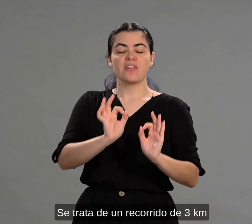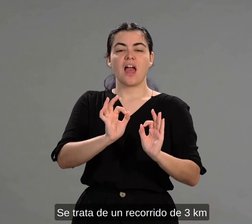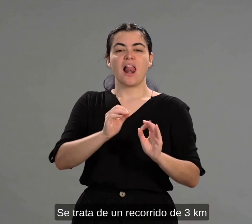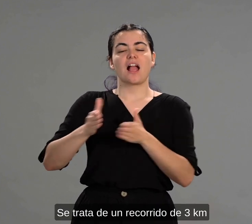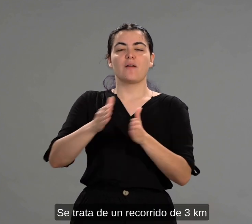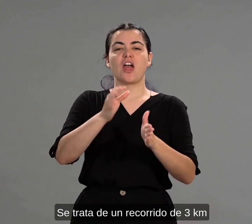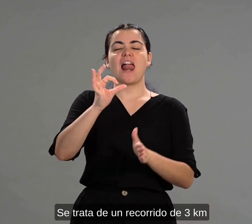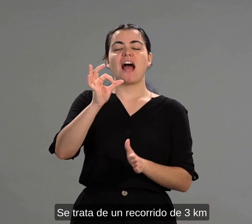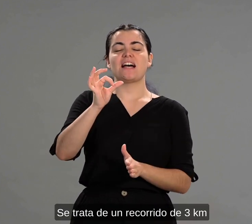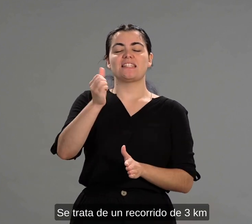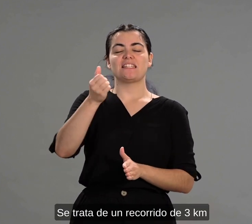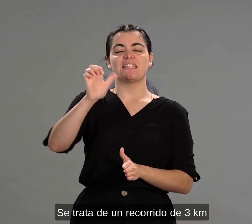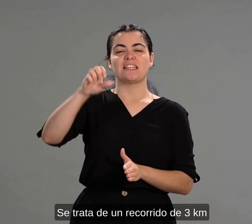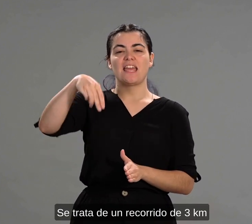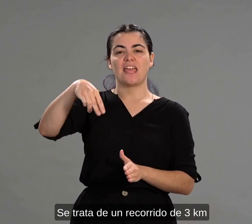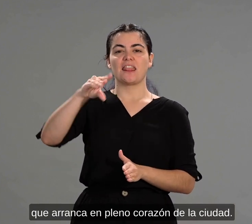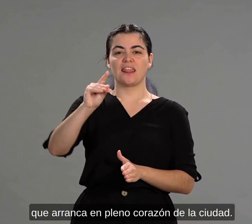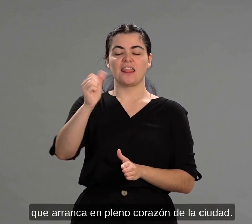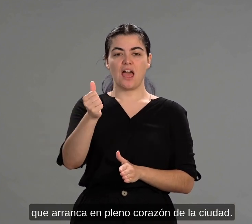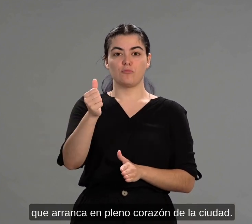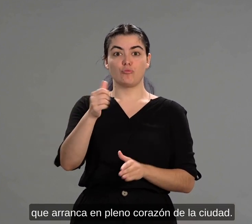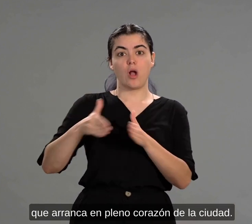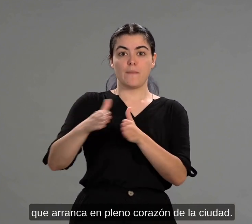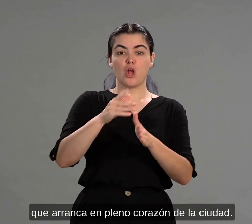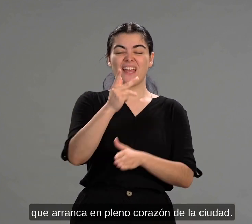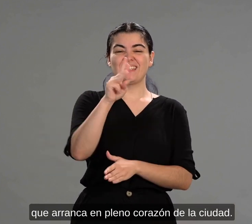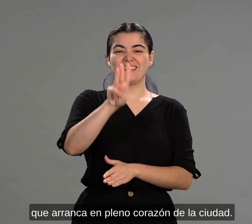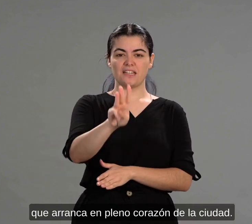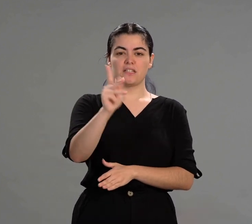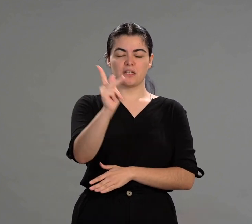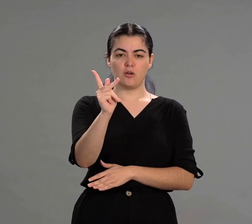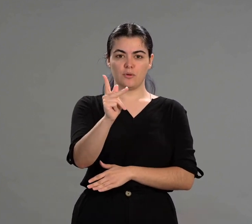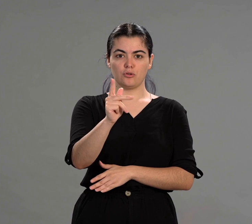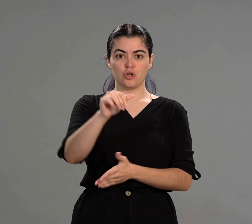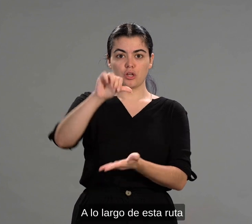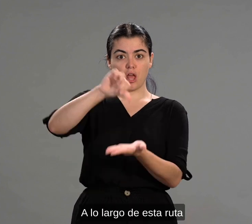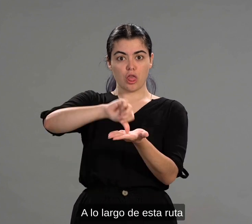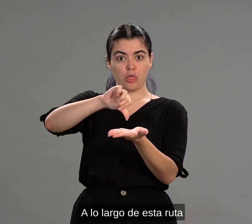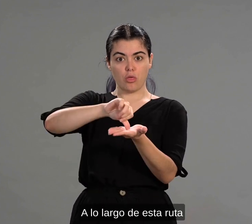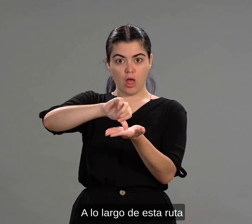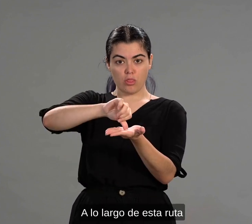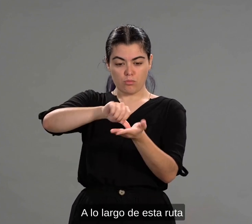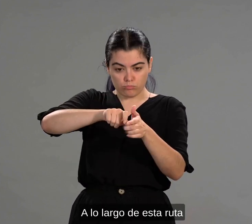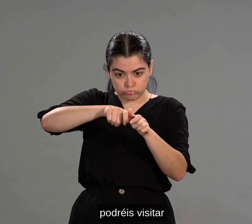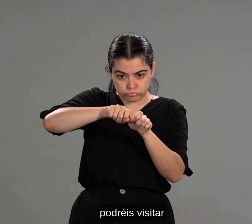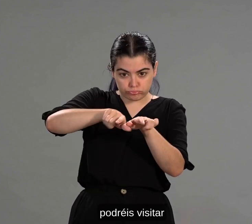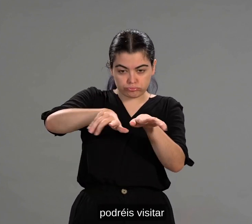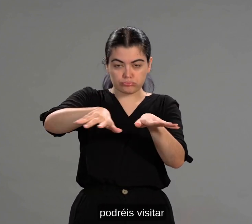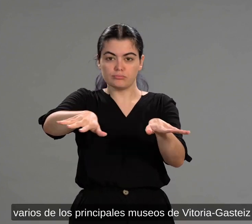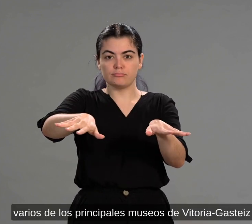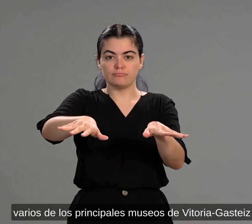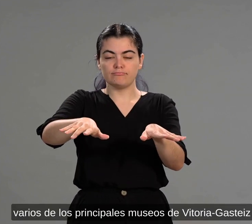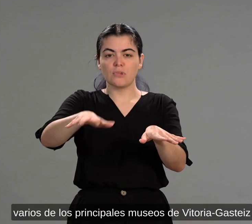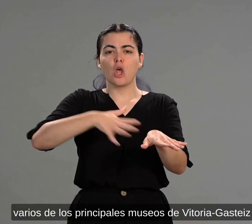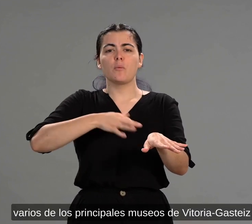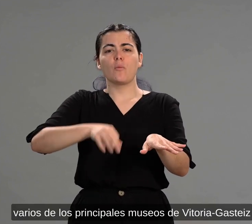trata de un recorrido de 3 kilómetros que arranca en pleno corazón de la ciudad. A lo largo de esta ruta podréis visitar varios de los principales